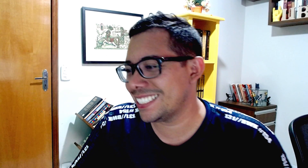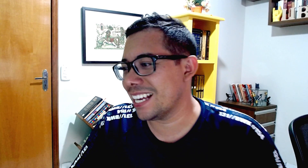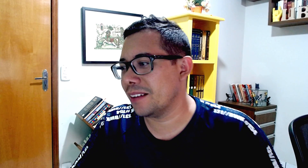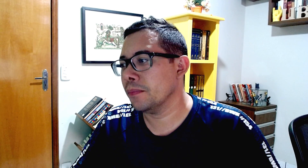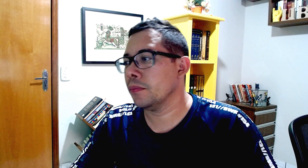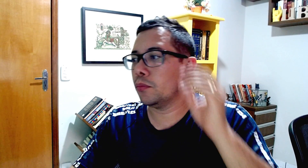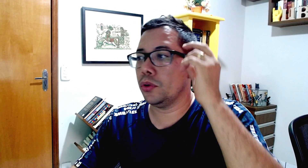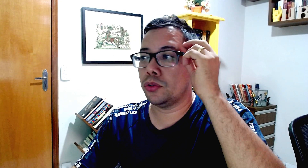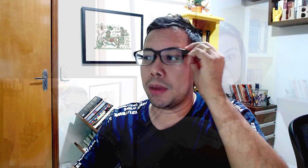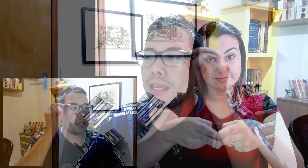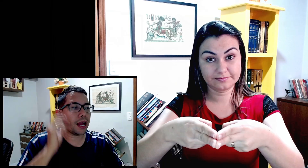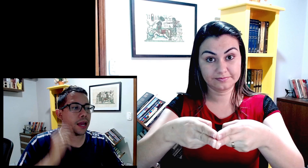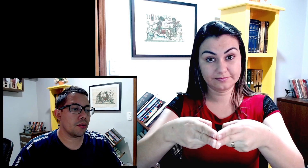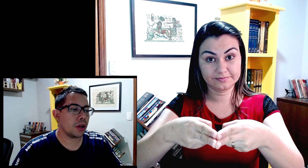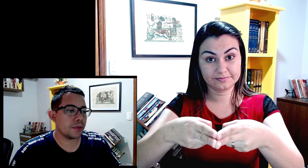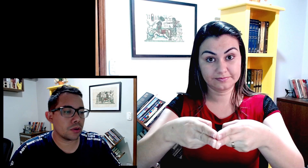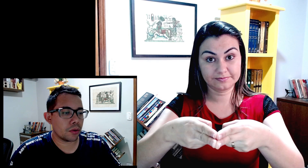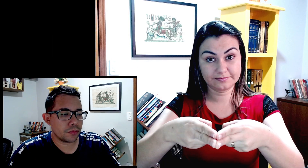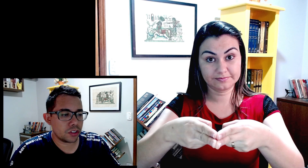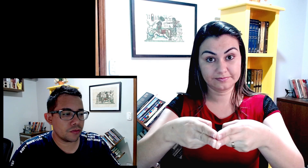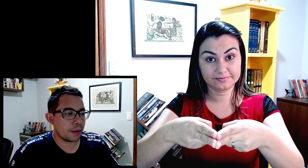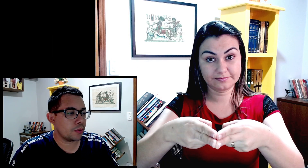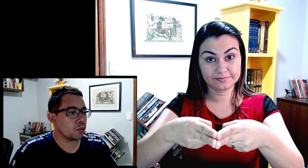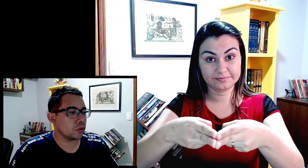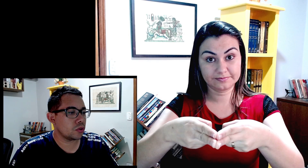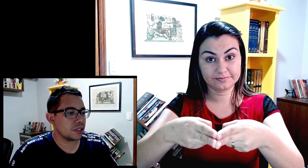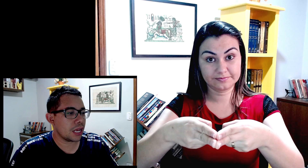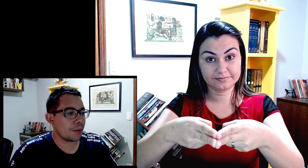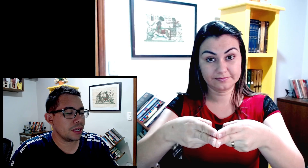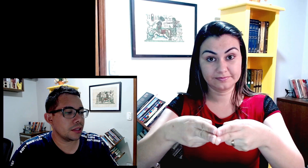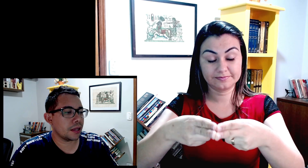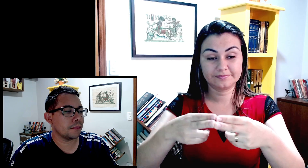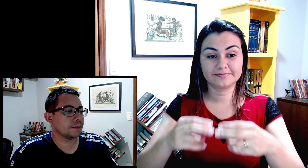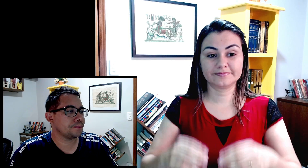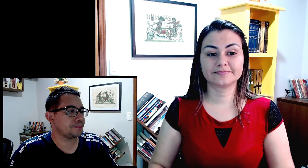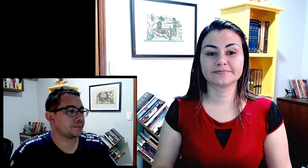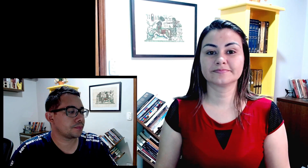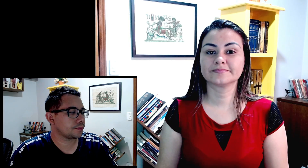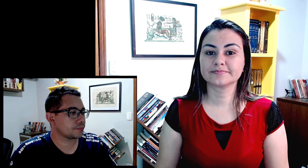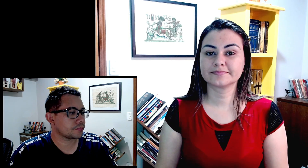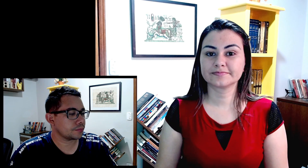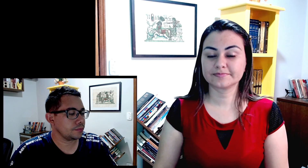Beleza. Muito bem. Aí agora, pessoal, a gente vai para um outro sinal aqui, tá?